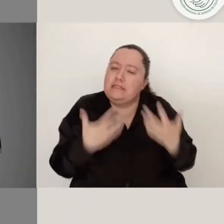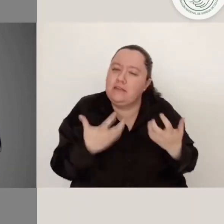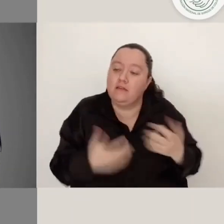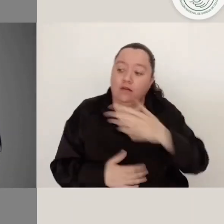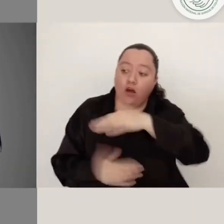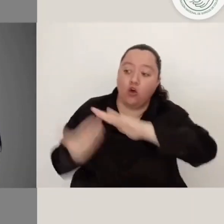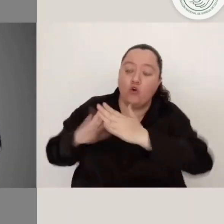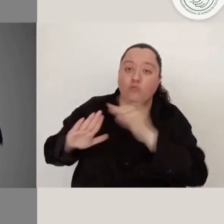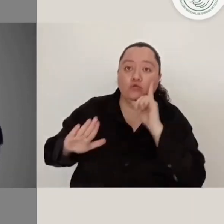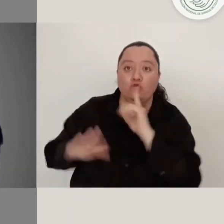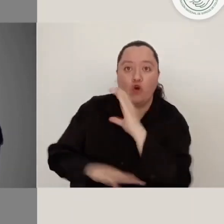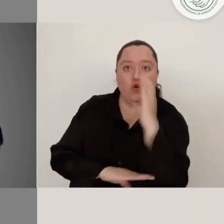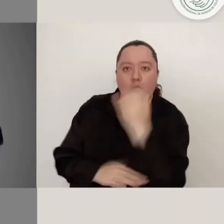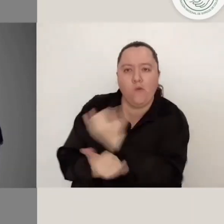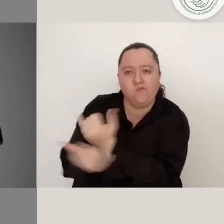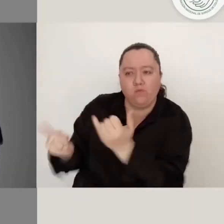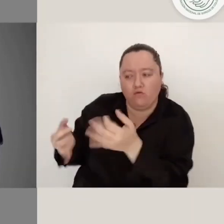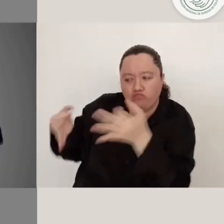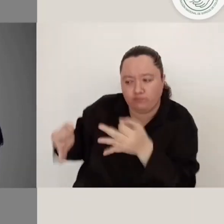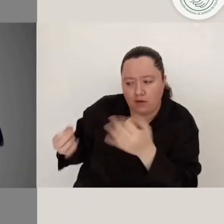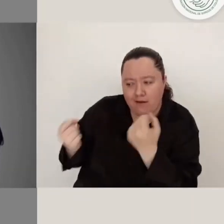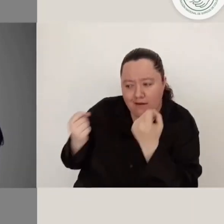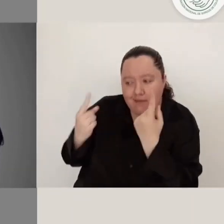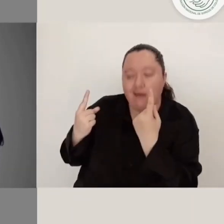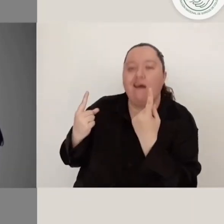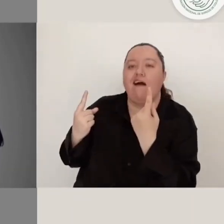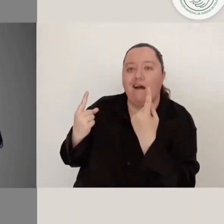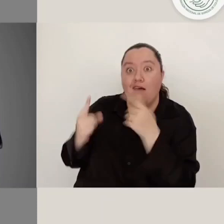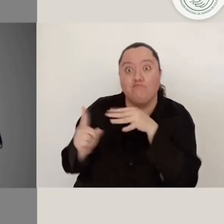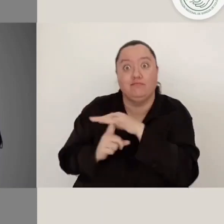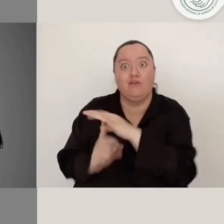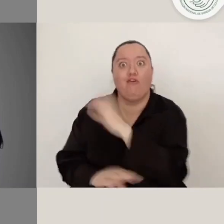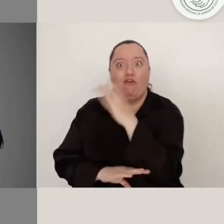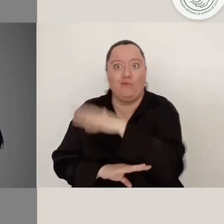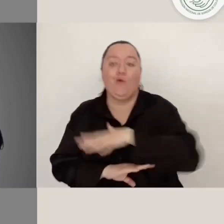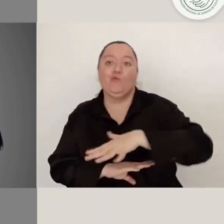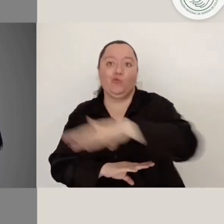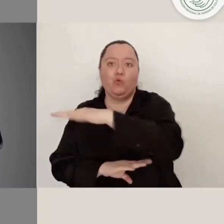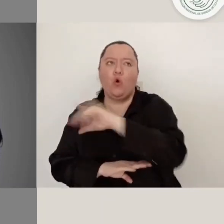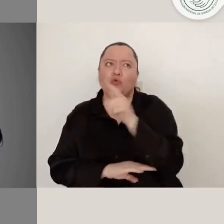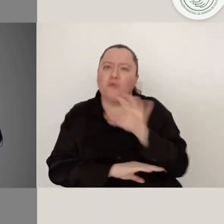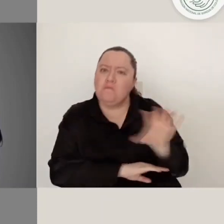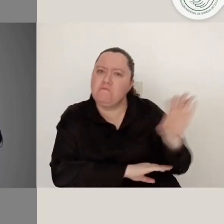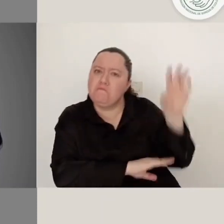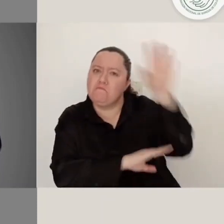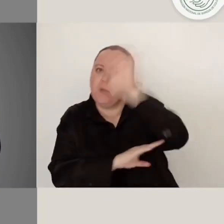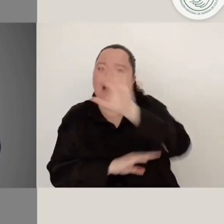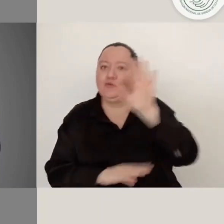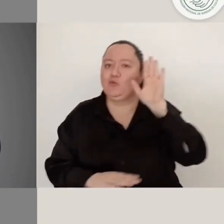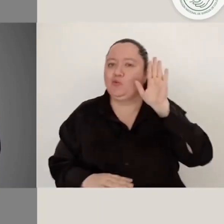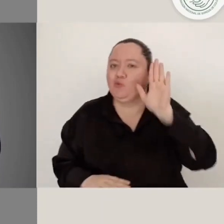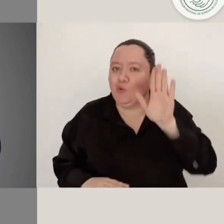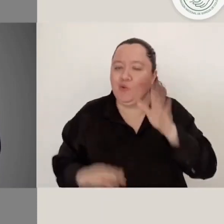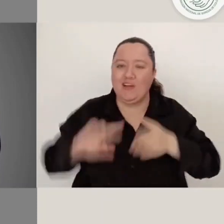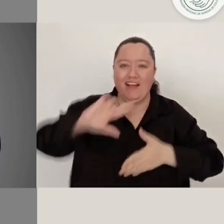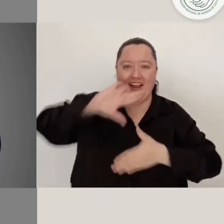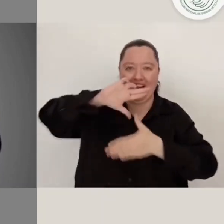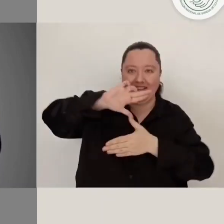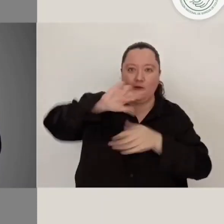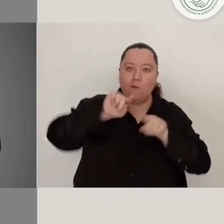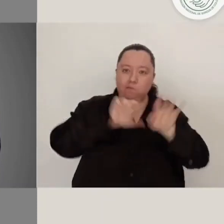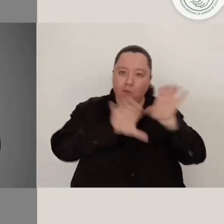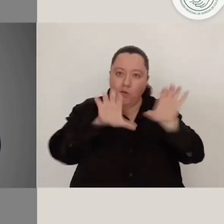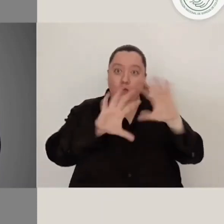Entonces, buscamos que entender la realidad de las comunidades sordas en Colombia tendrá una incidencia no solo en Colombia, pero en países de